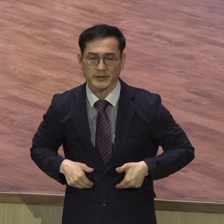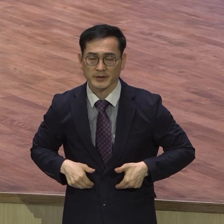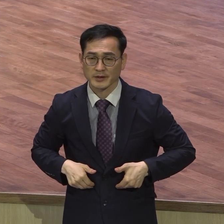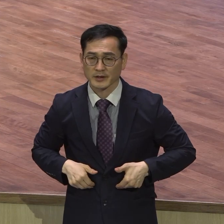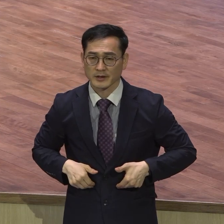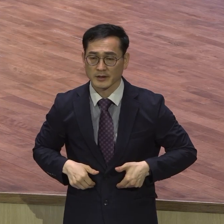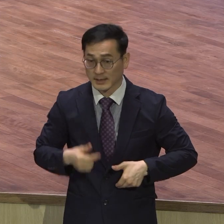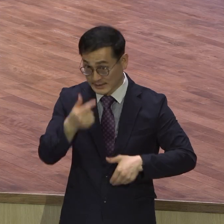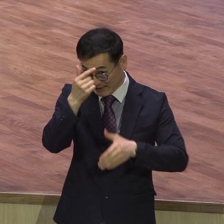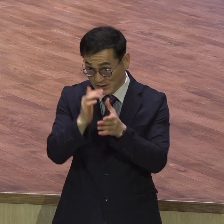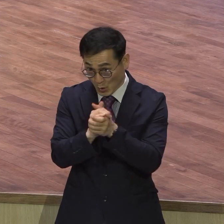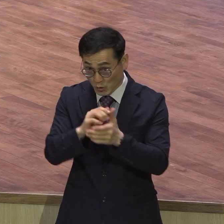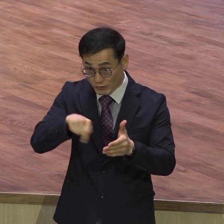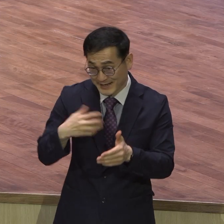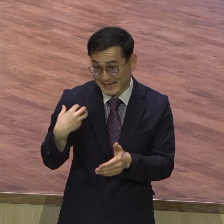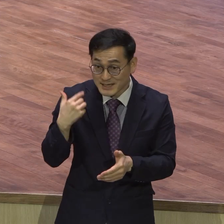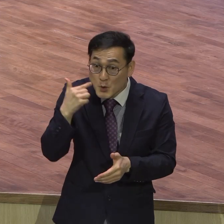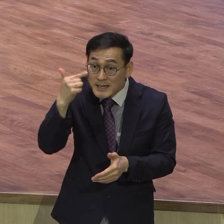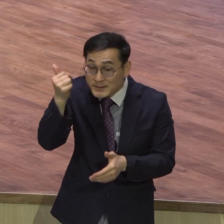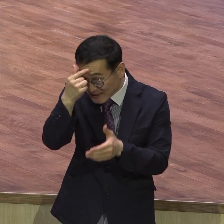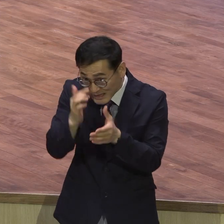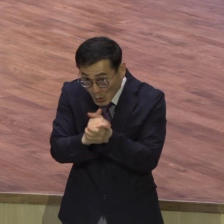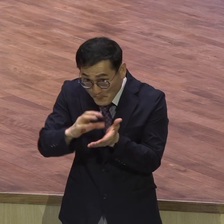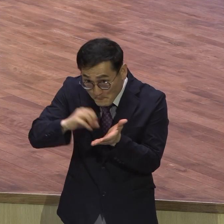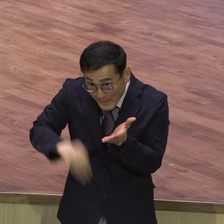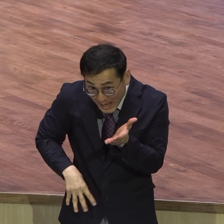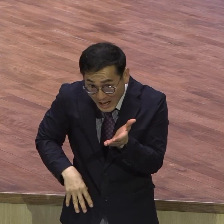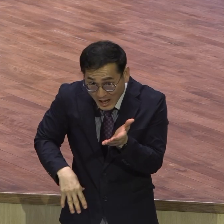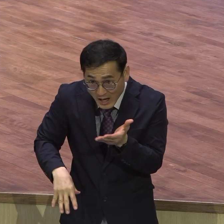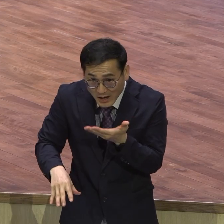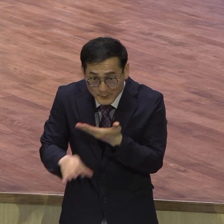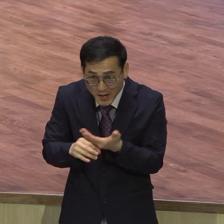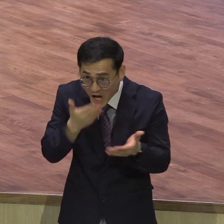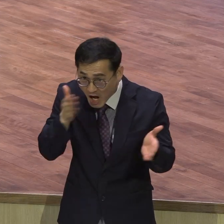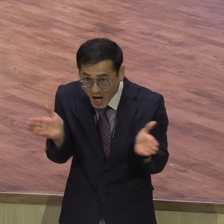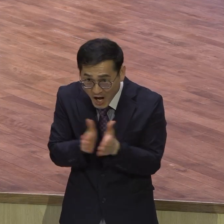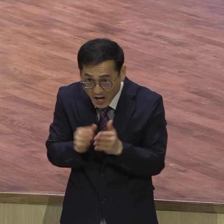기도 제목 중에서 단임 목사가 안 들어갔다. 그런 기도 하나를 만듭니다.